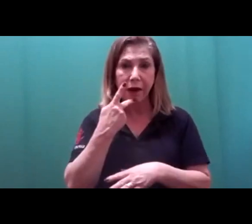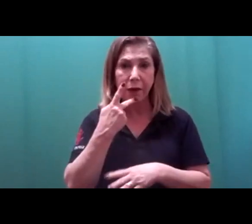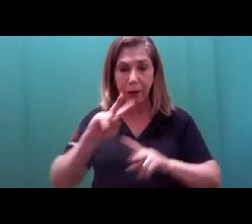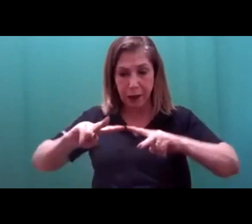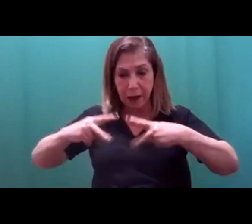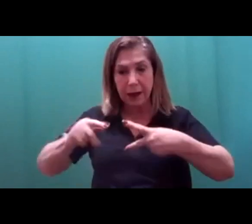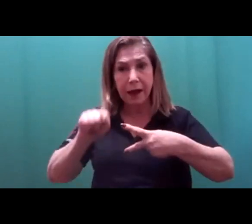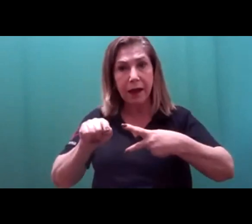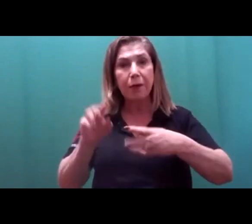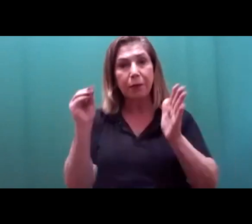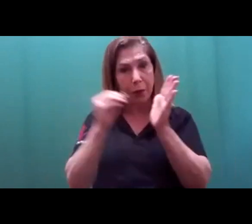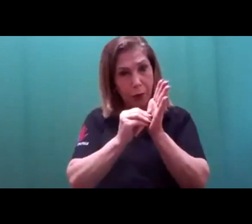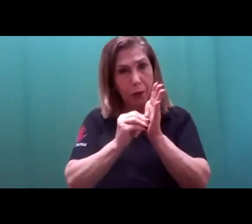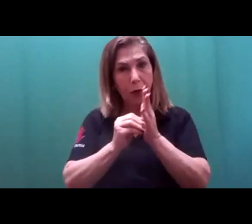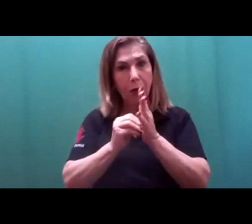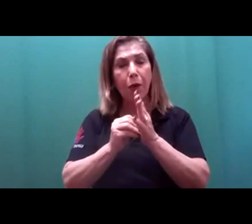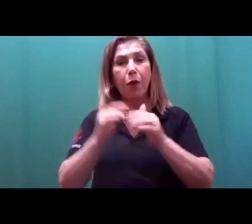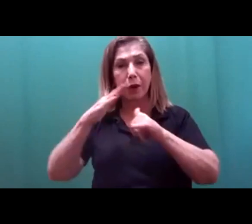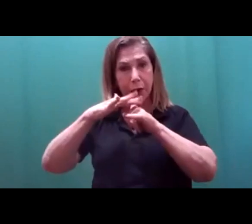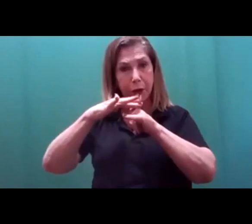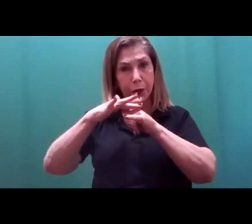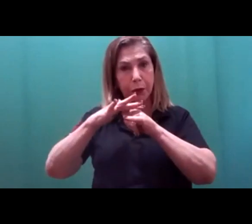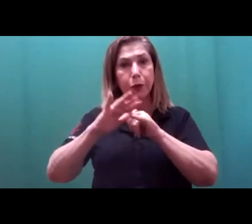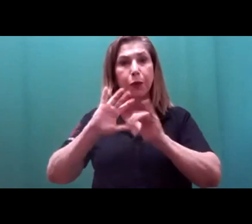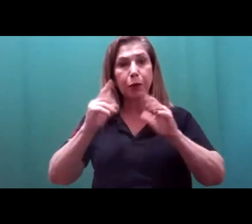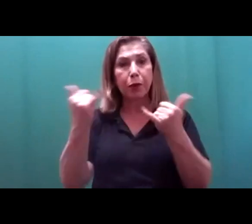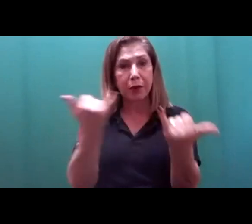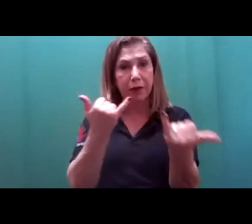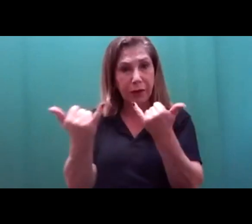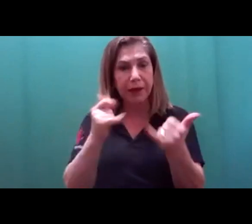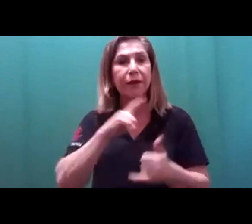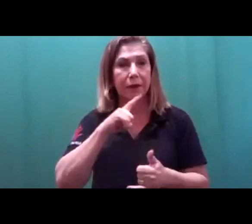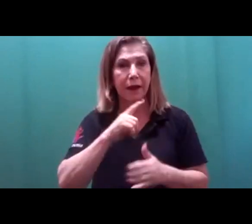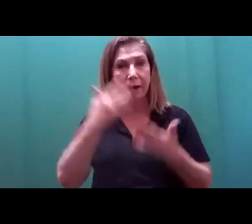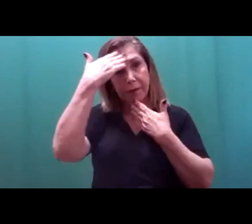fica registrado lá no YouTube para consultas futuras. Muito obrigada.